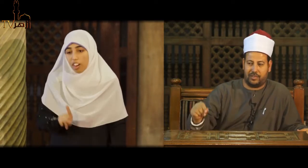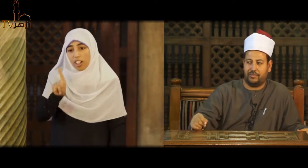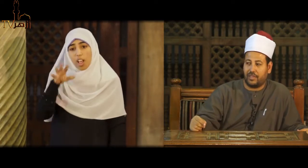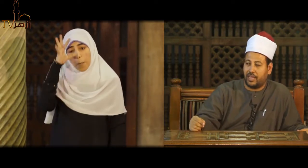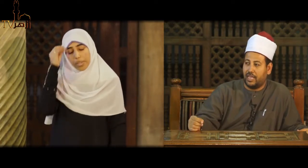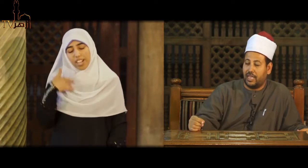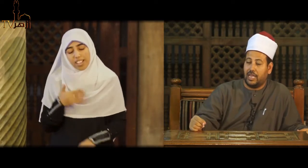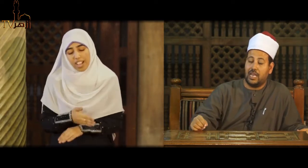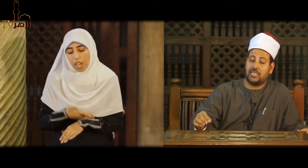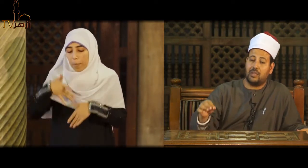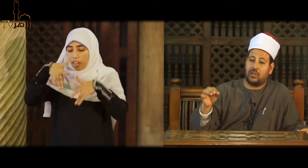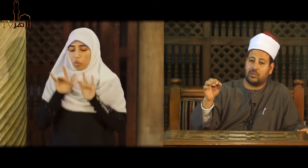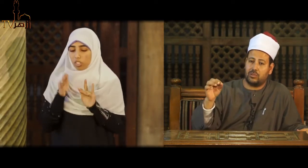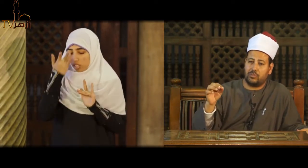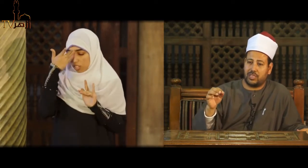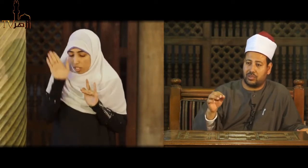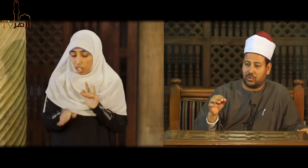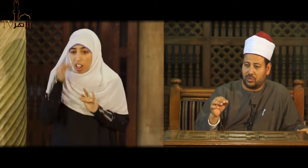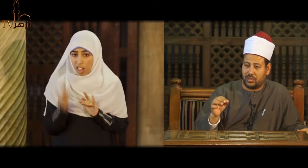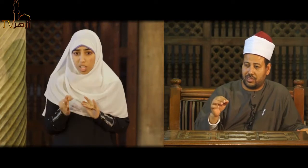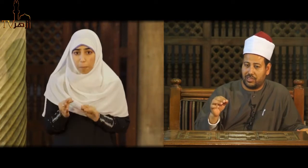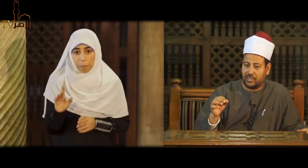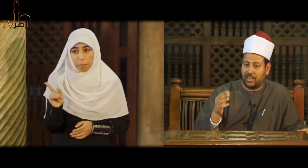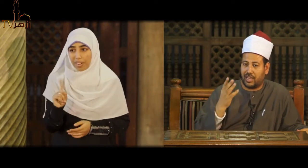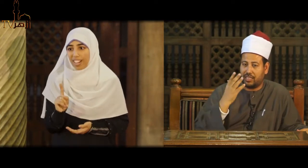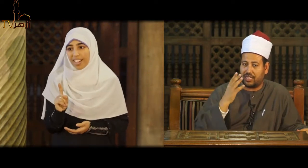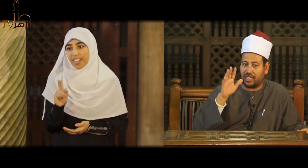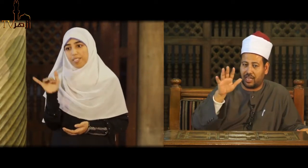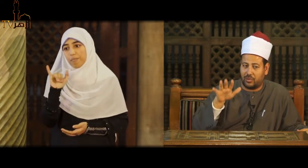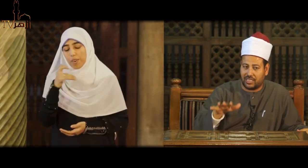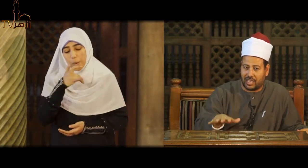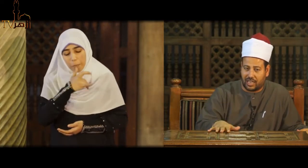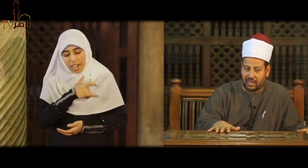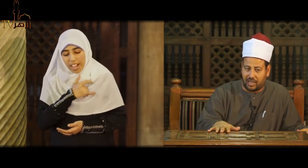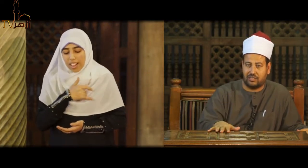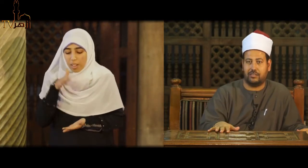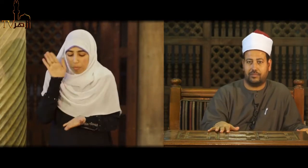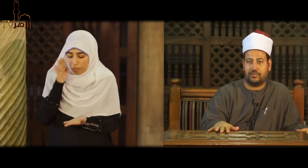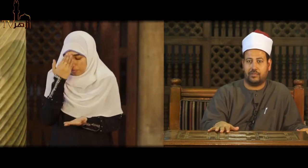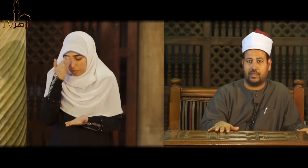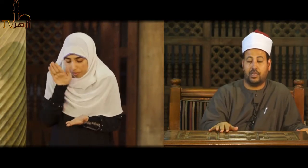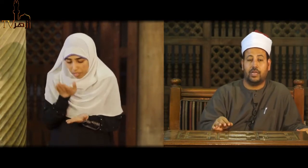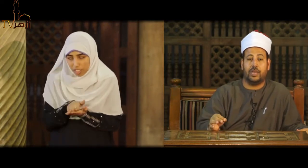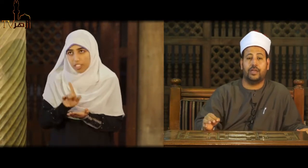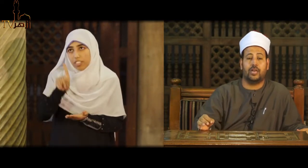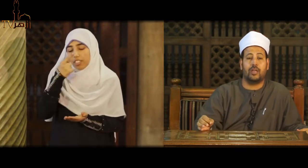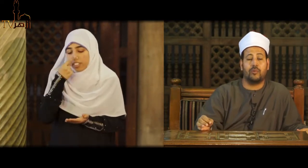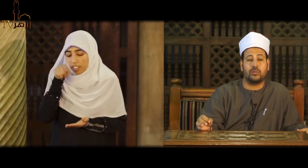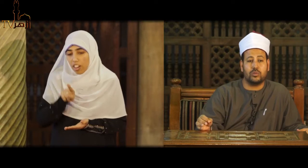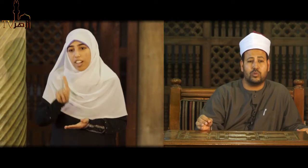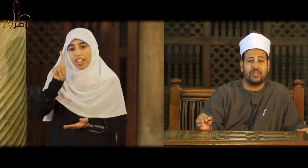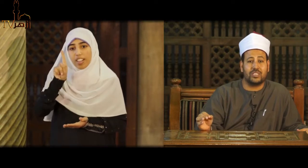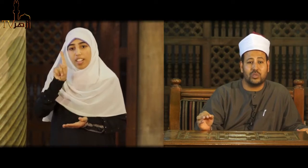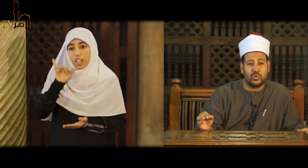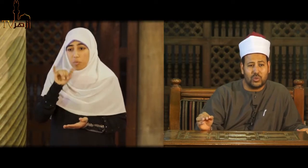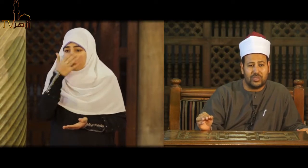أخرى: ليس المقصود من السجود أن تضع الوجه على الأرض، إنما